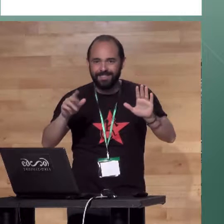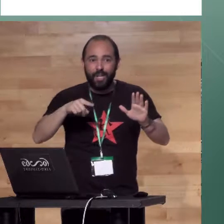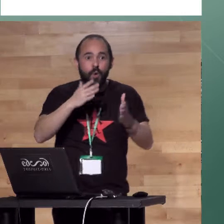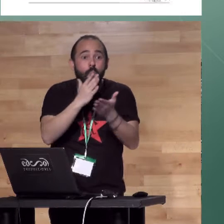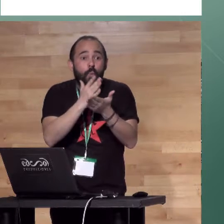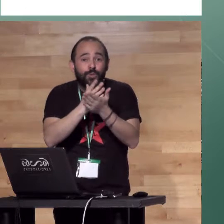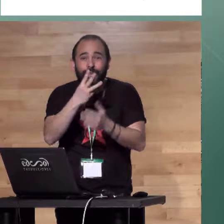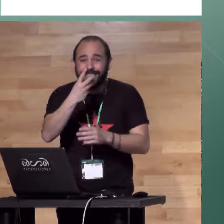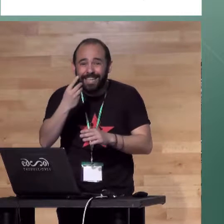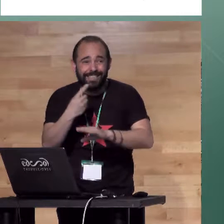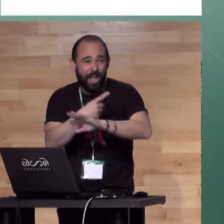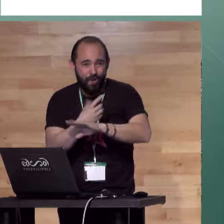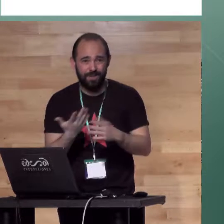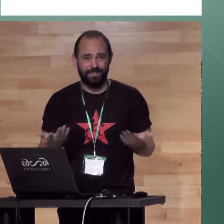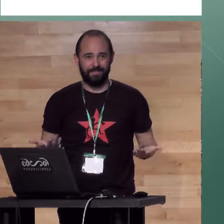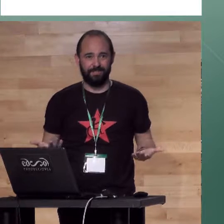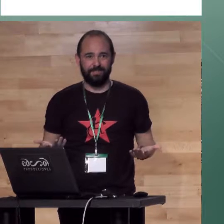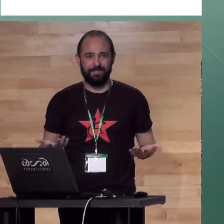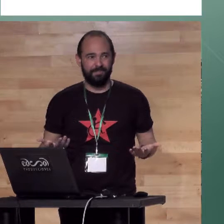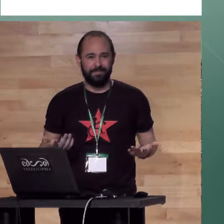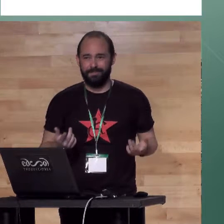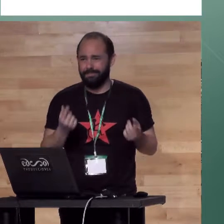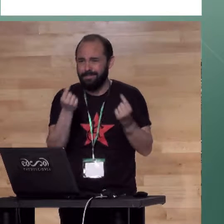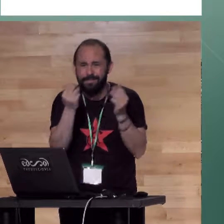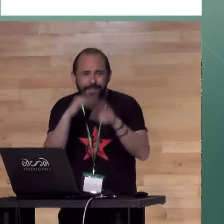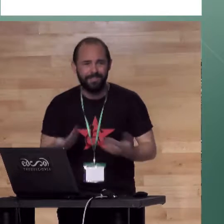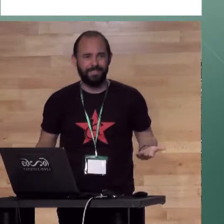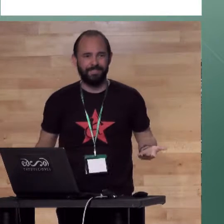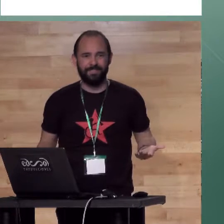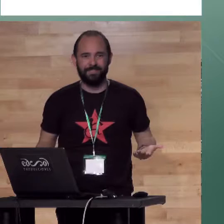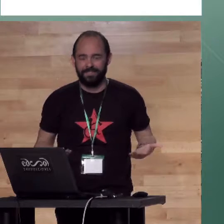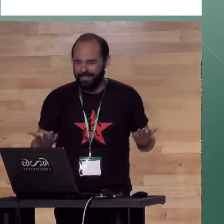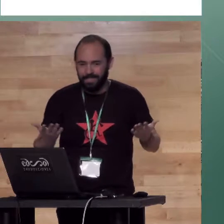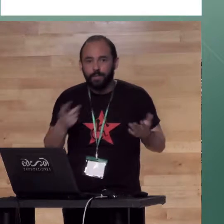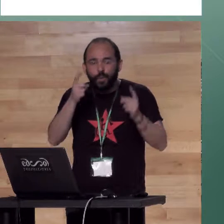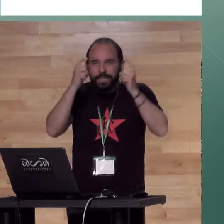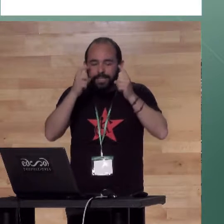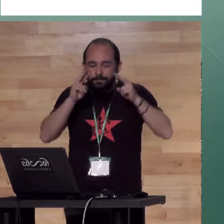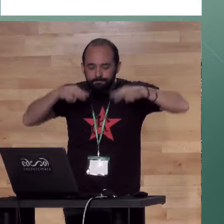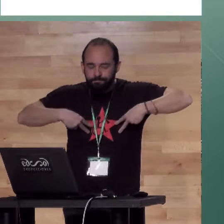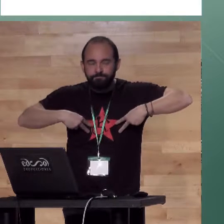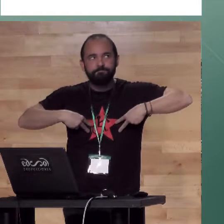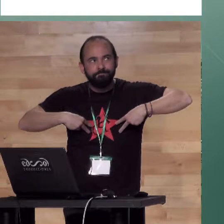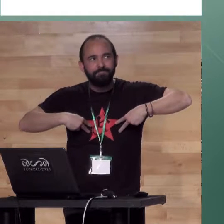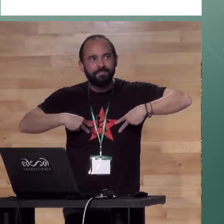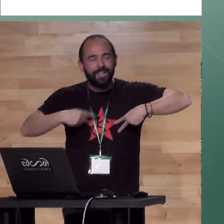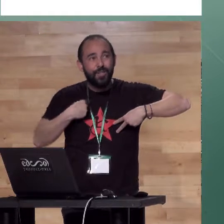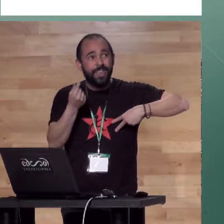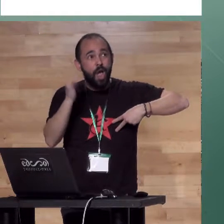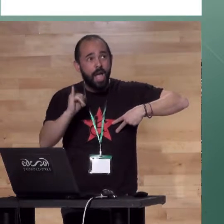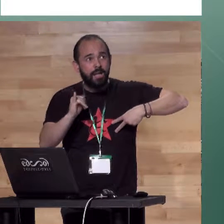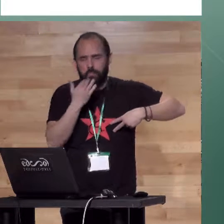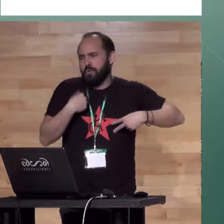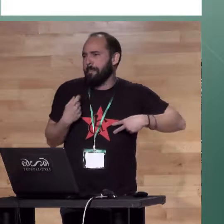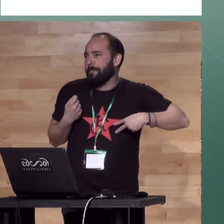el barco. A ver, espera. Son cursos de 36 horas. Que no tenemos dinero para más. Hay que intentar y